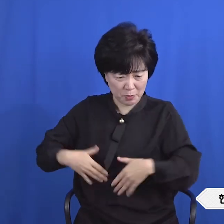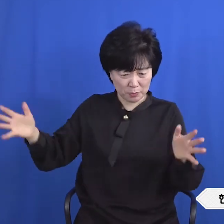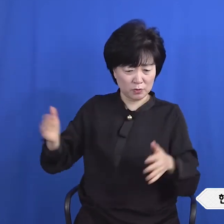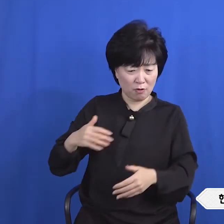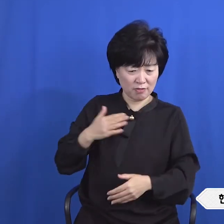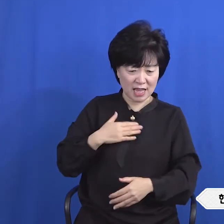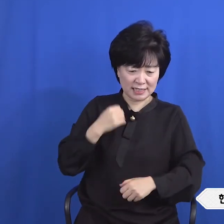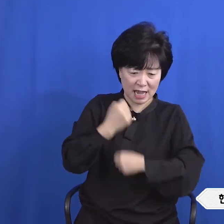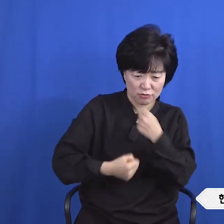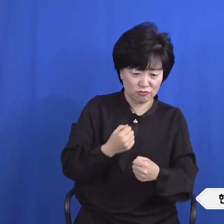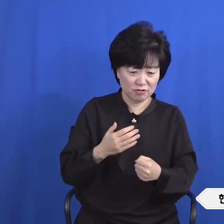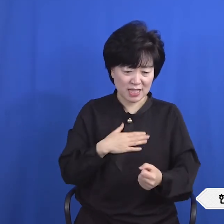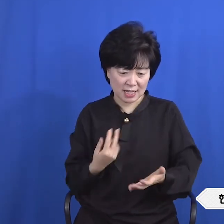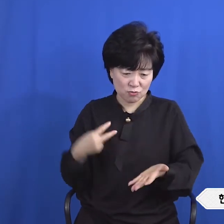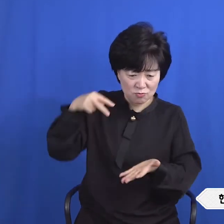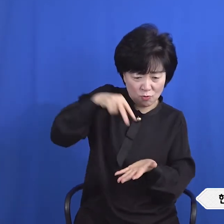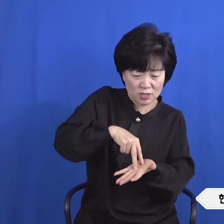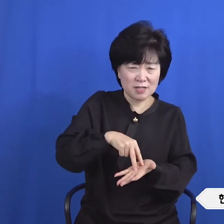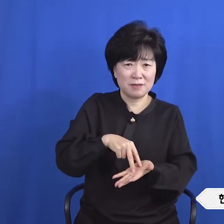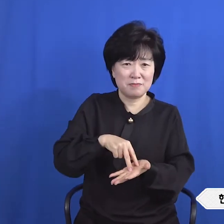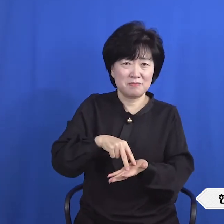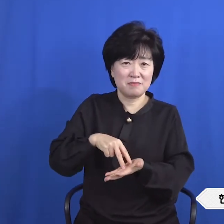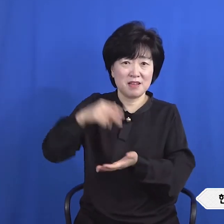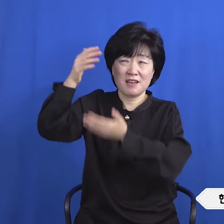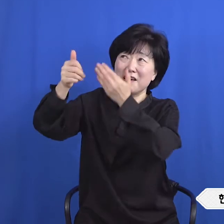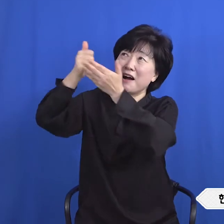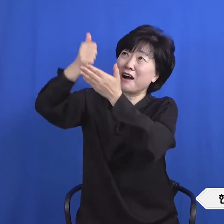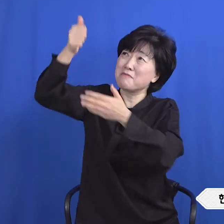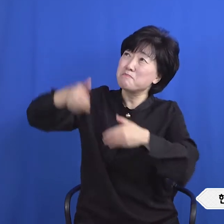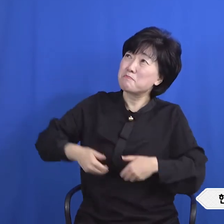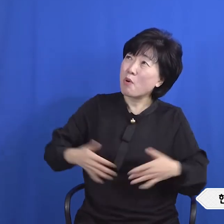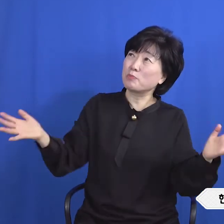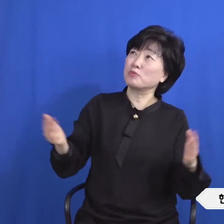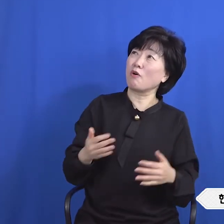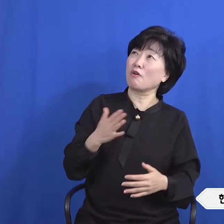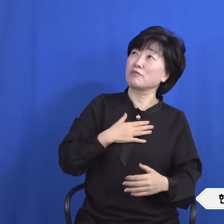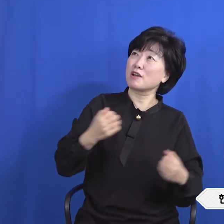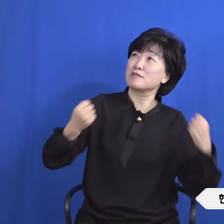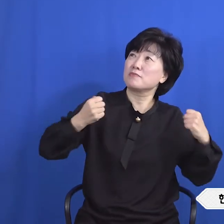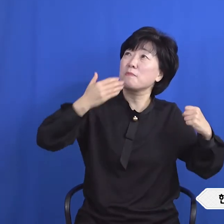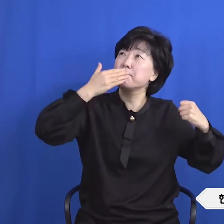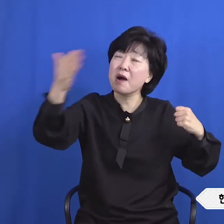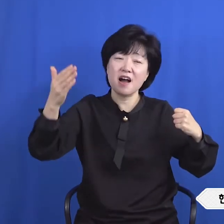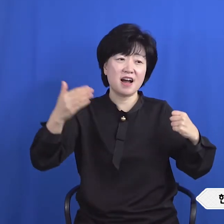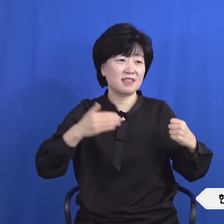자율적인 존재가 되자 하는 것입니다. 하나님이 무슨 필요가 있느냐, 우리 힘으로